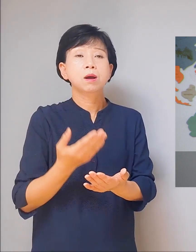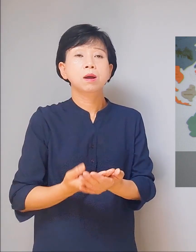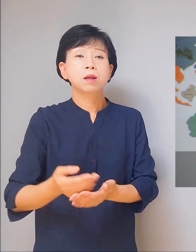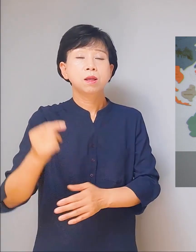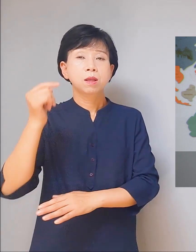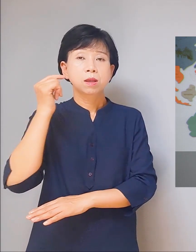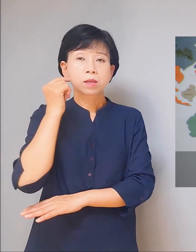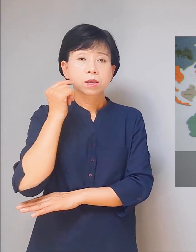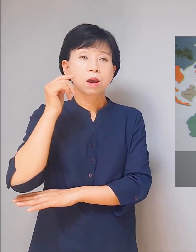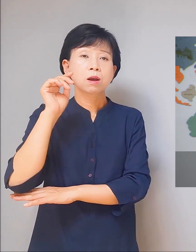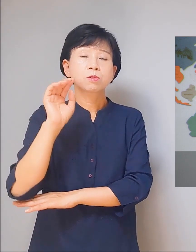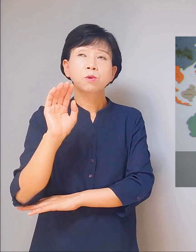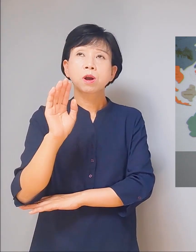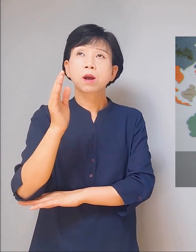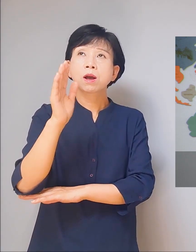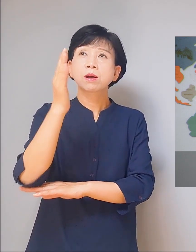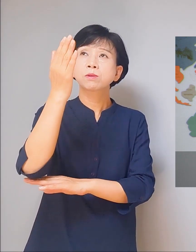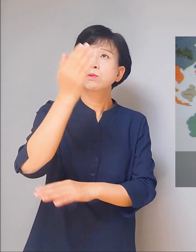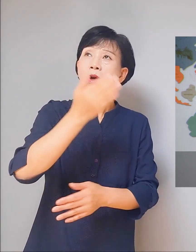받으소서.